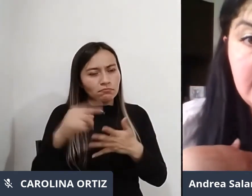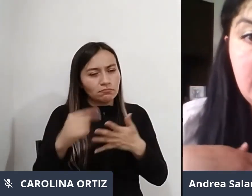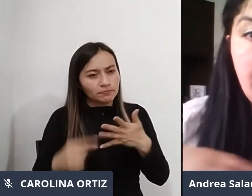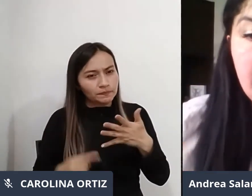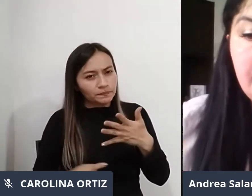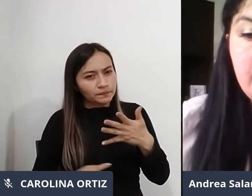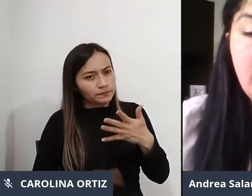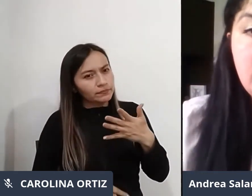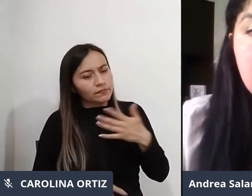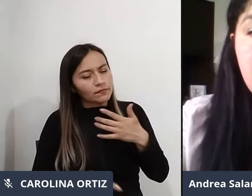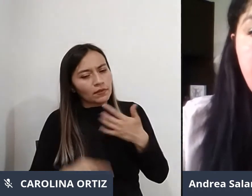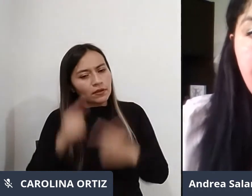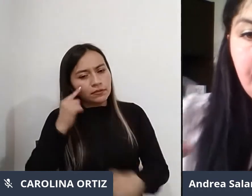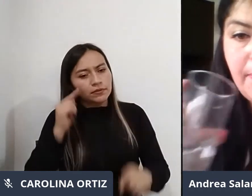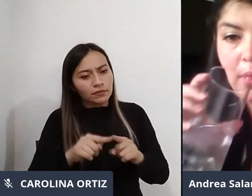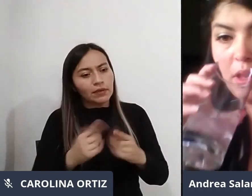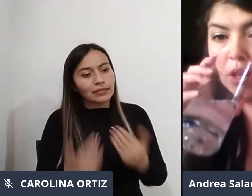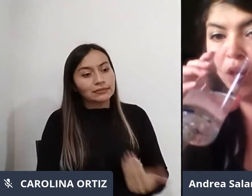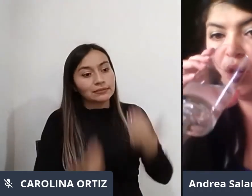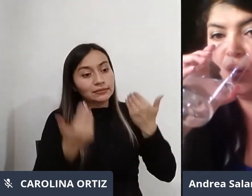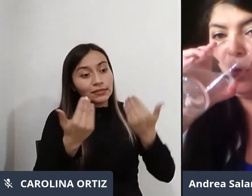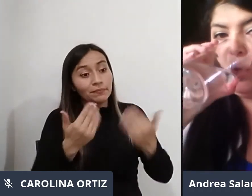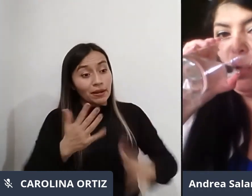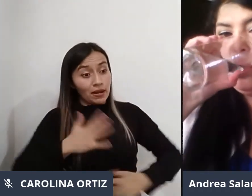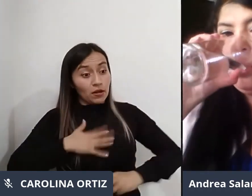y no para el sistema. Gracias.